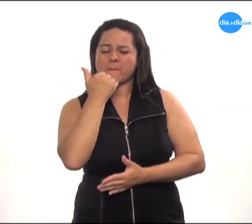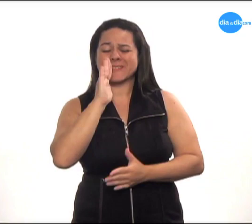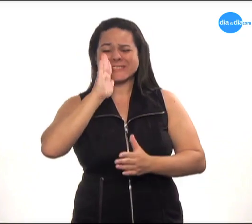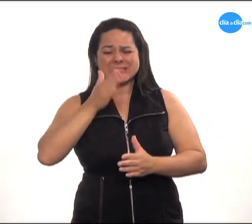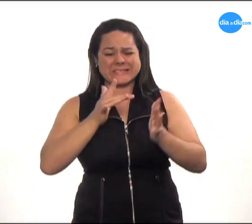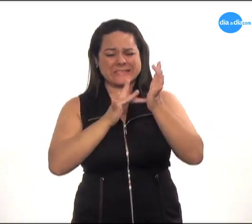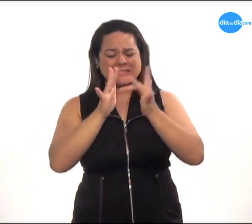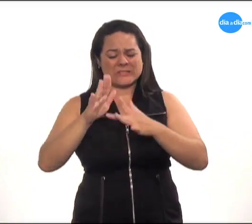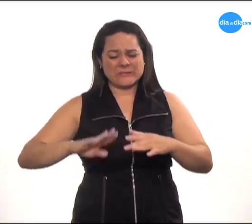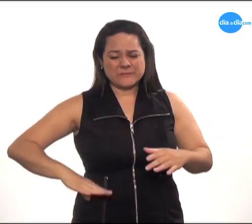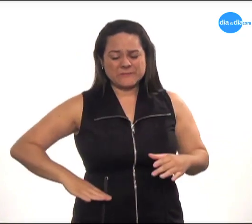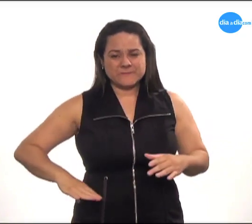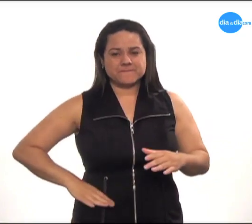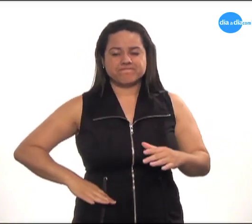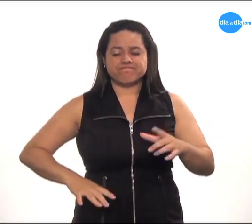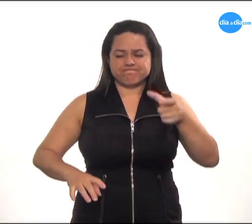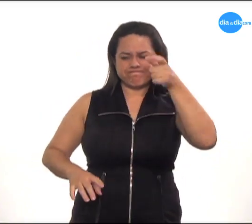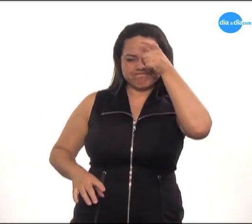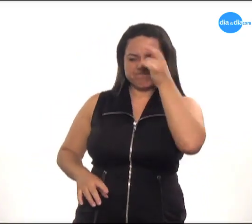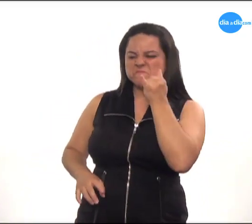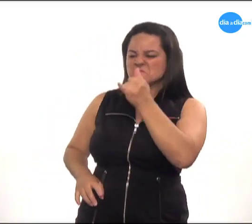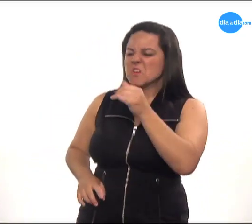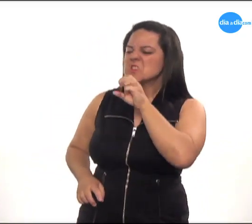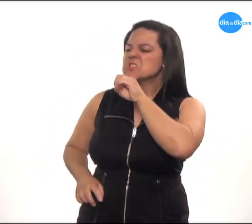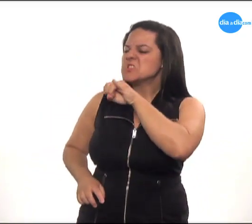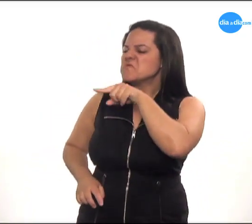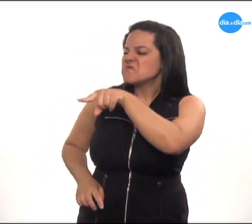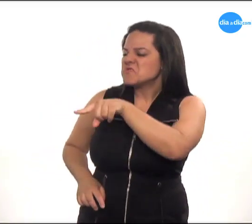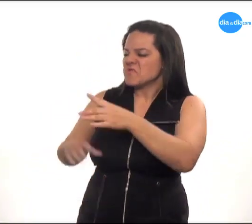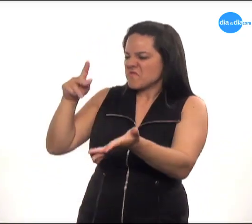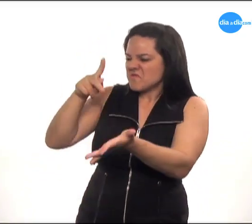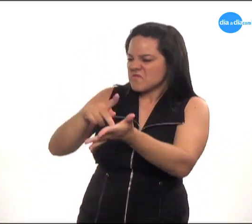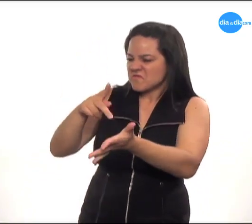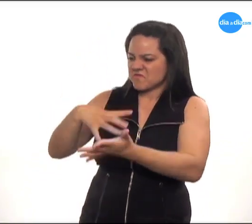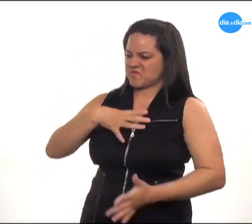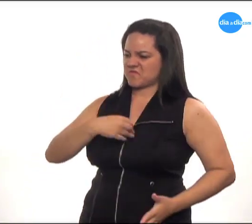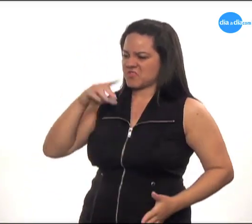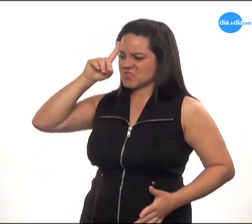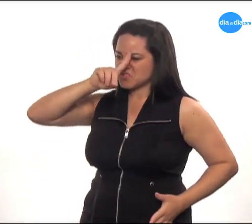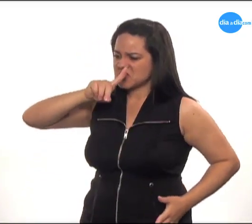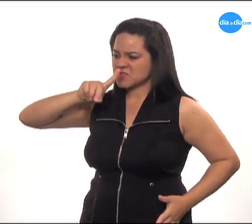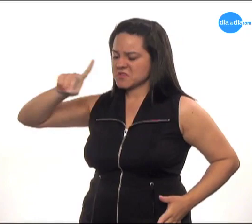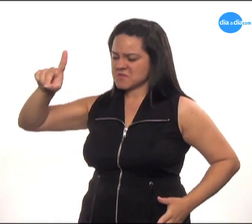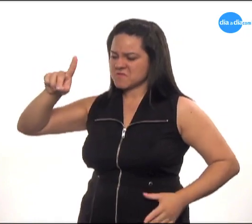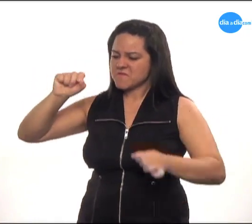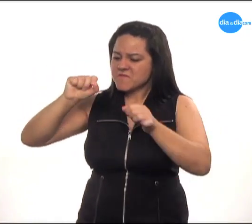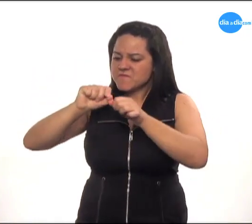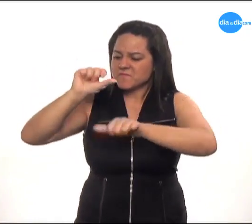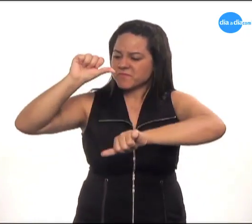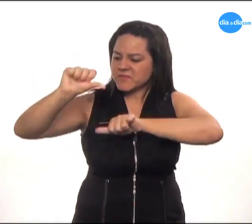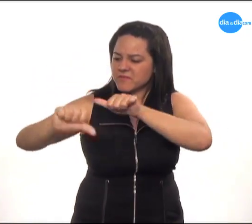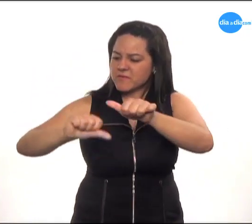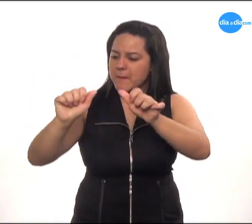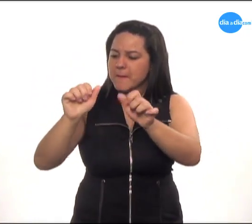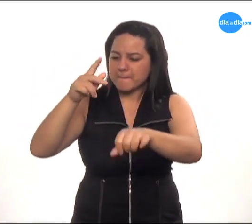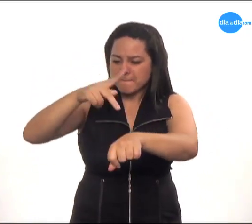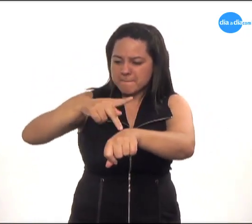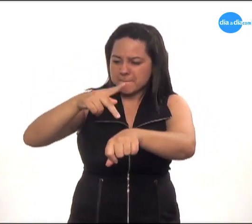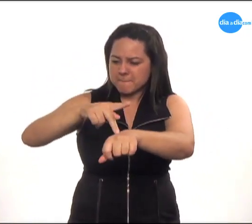disse: Se você é o Filho de Deus, mande que estas pedras virem pão. E Jesus